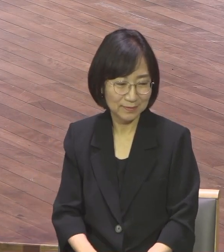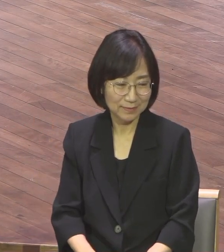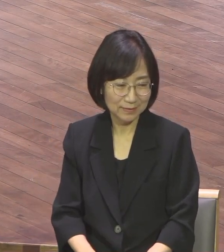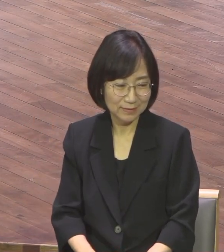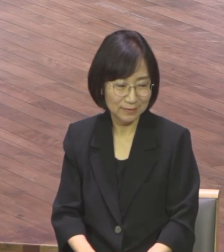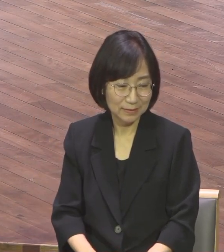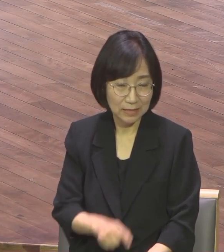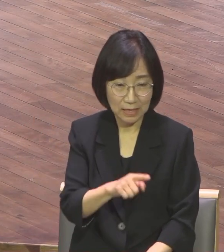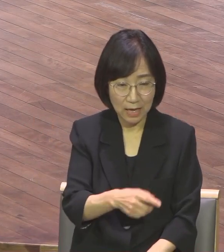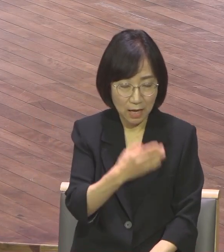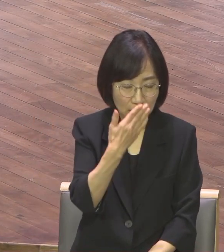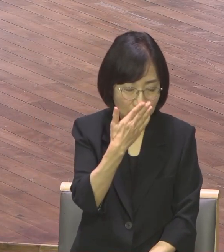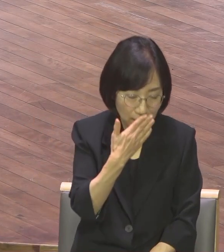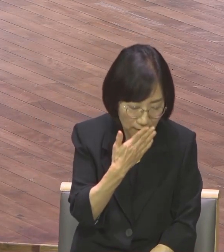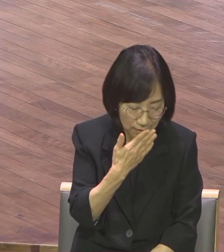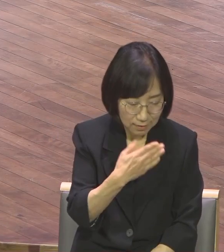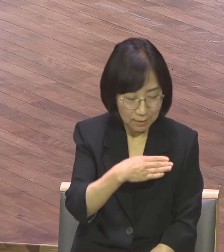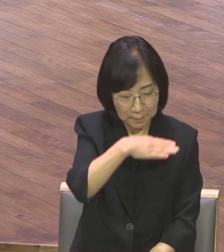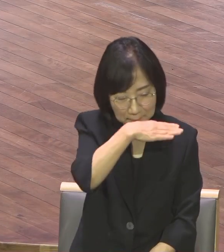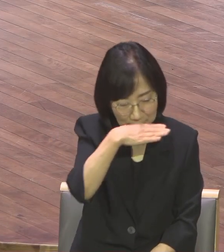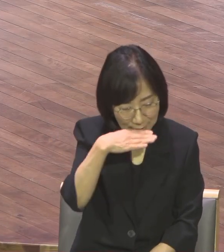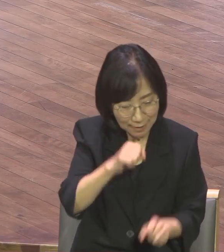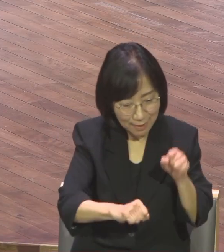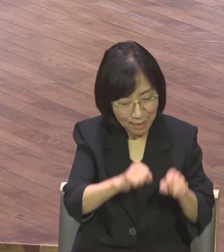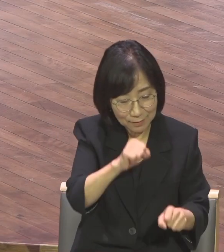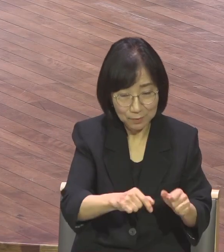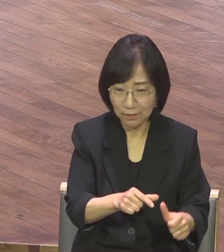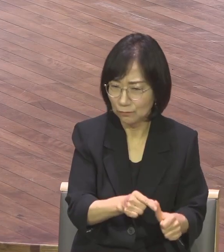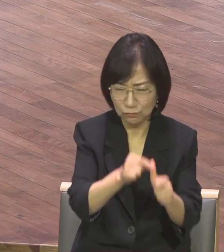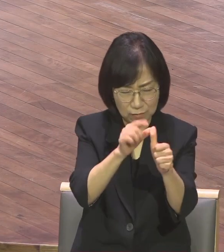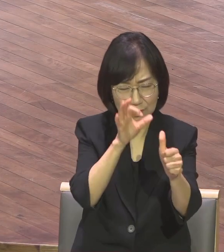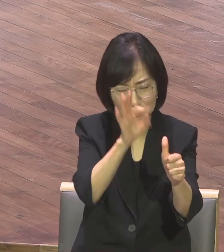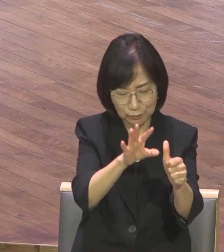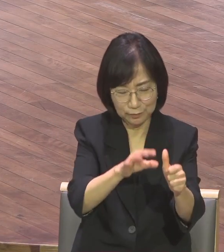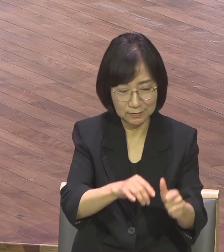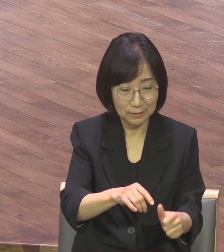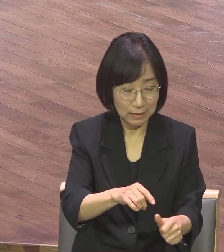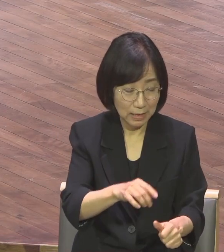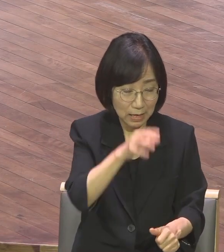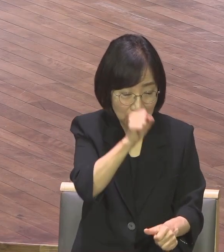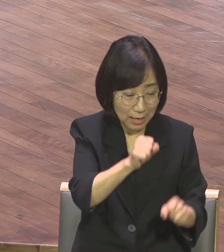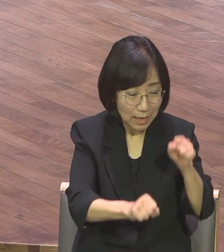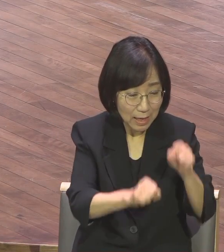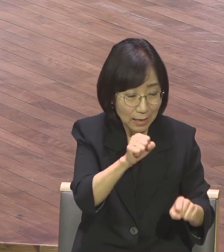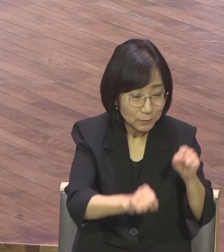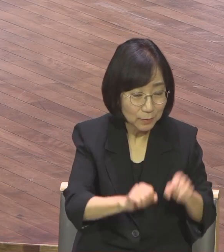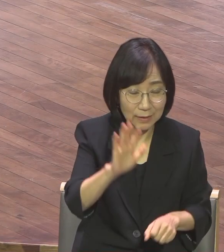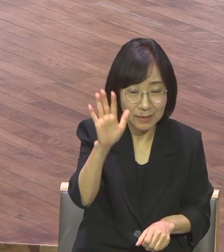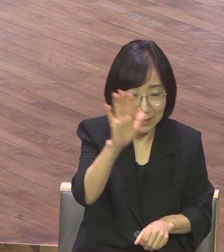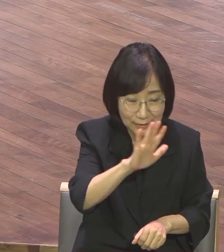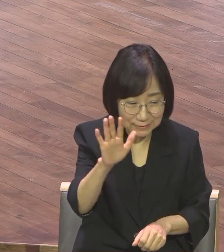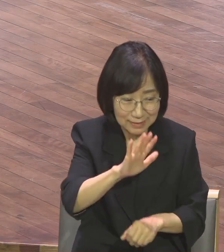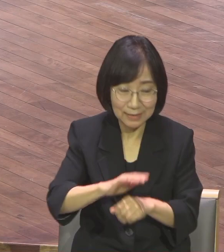선한 행위로는 구원 못 받아요. 선한 행위가 아니라 뭐예요? 예수 그리스도입니다.